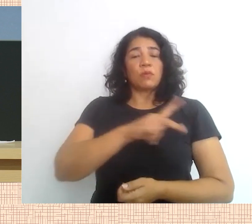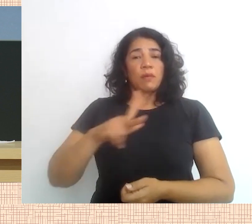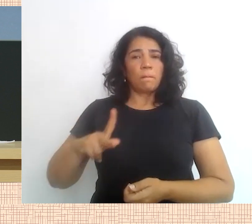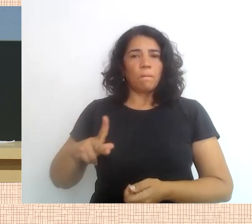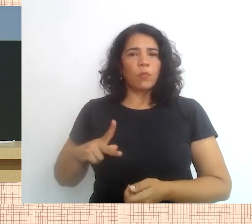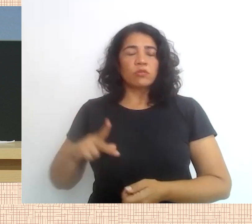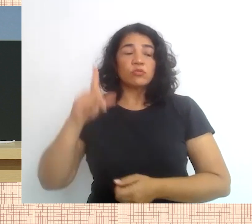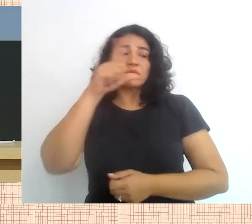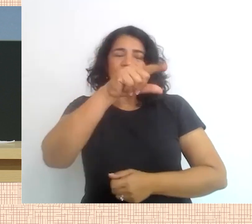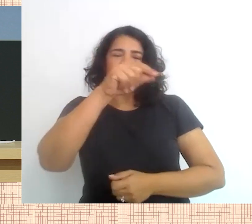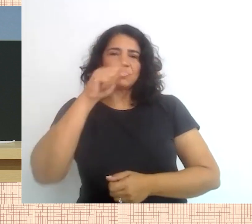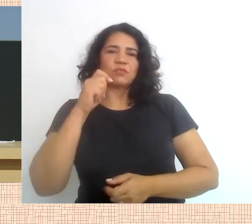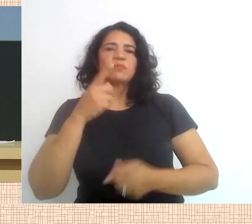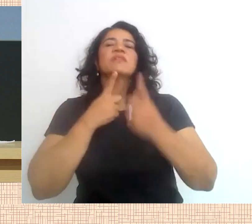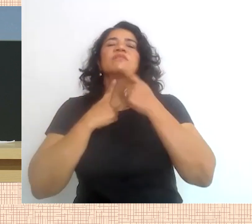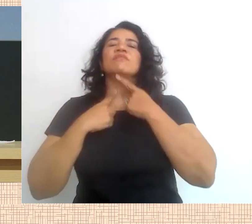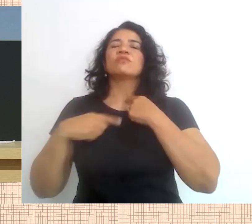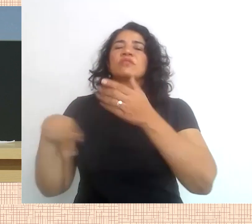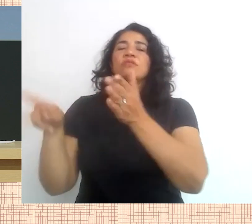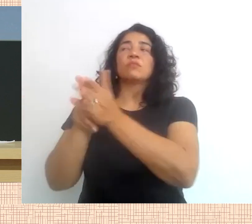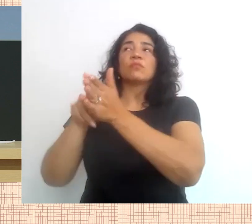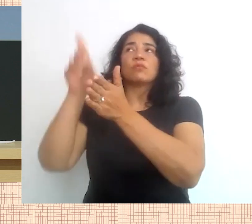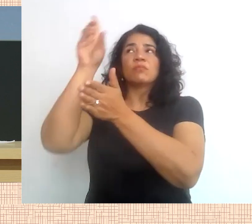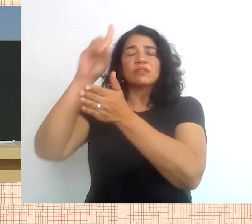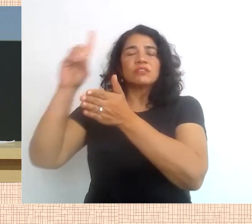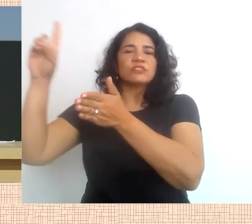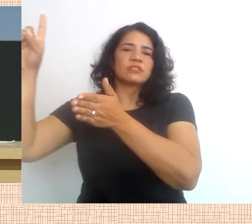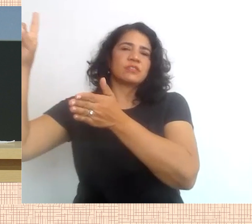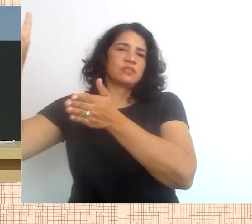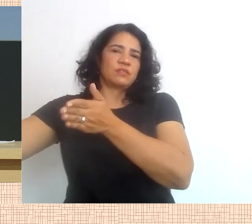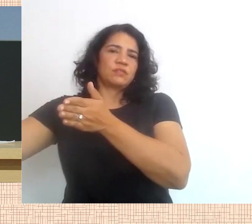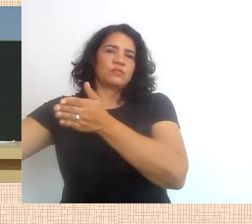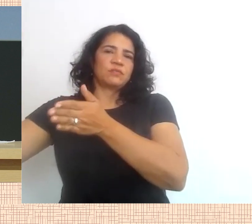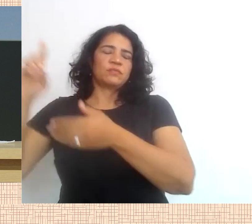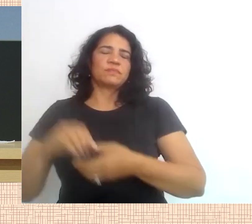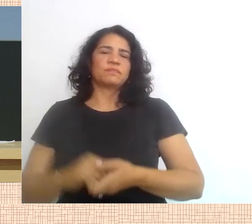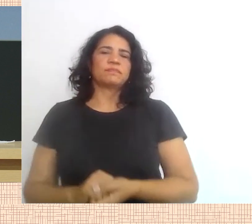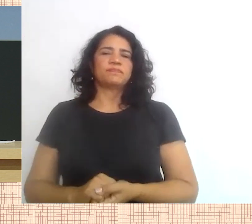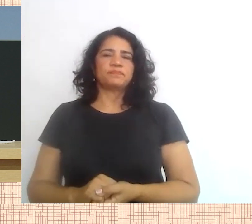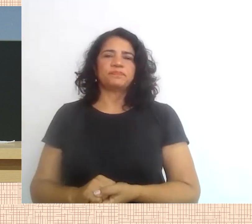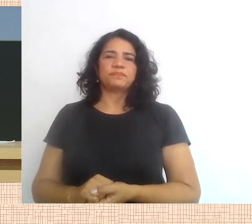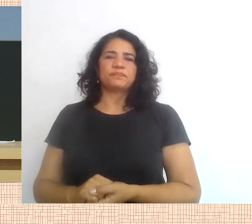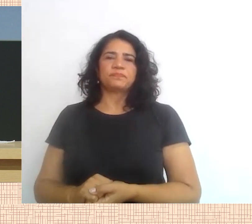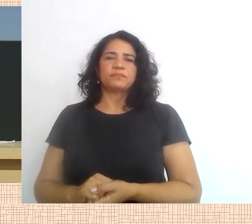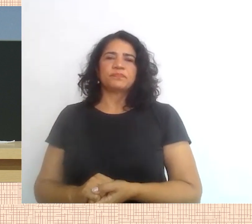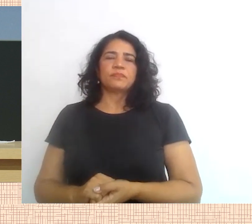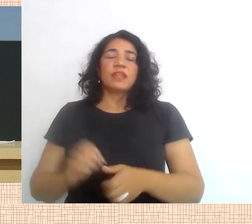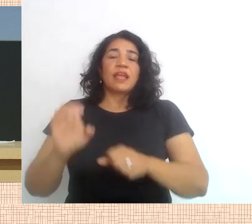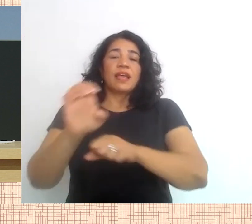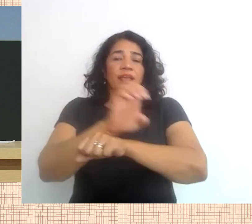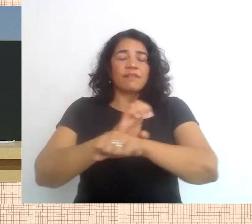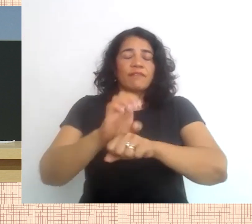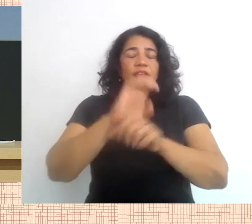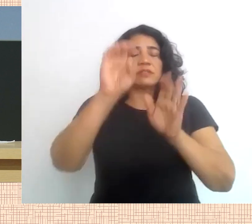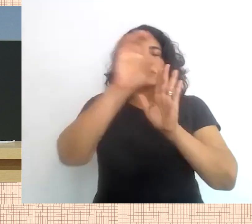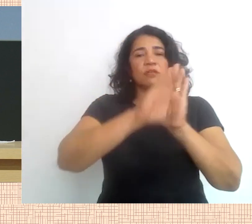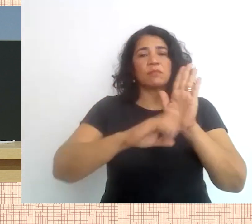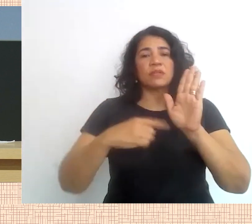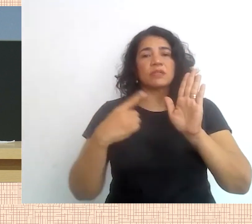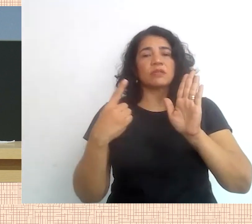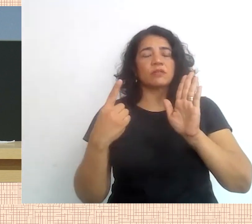da bênção, né, do Filho, da bênção do Espírito Santo, que nós vimos em Efésios capítulo 1, irmãos, é o que?